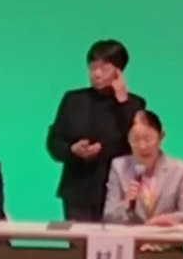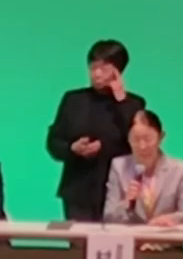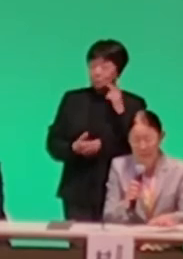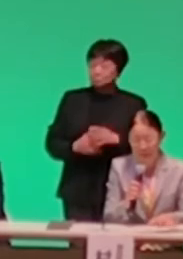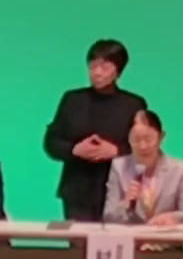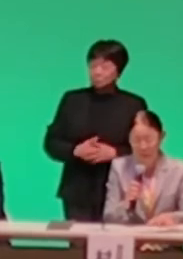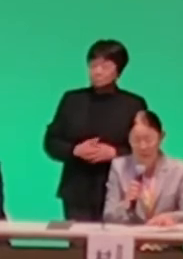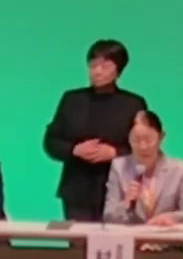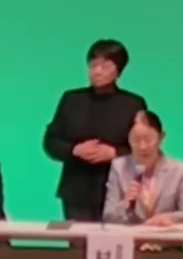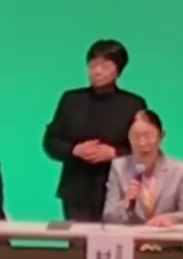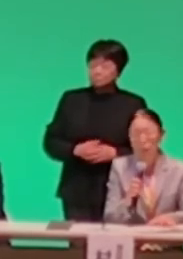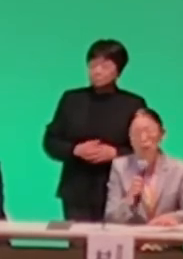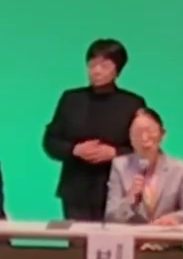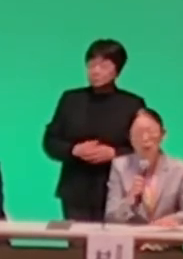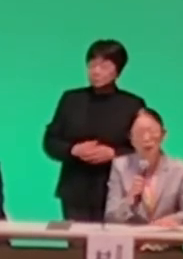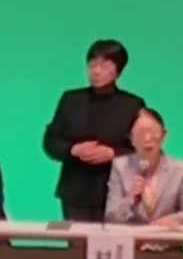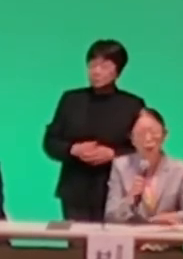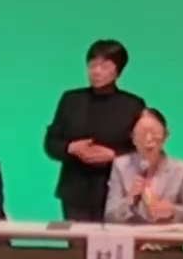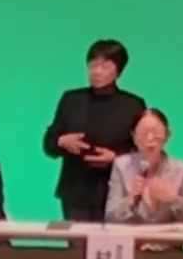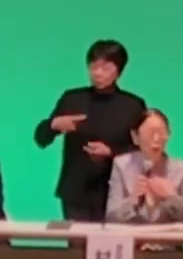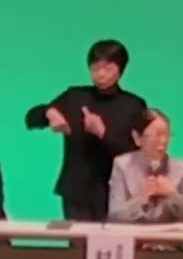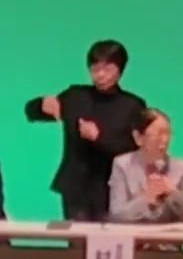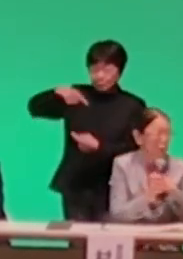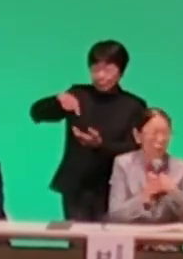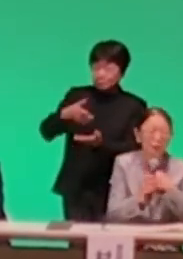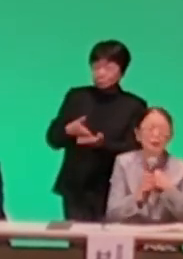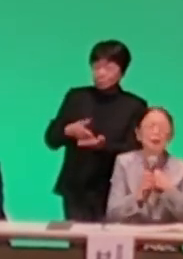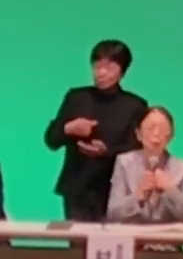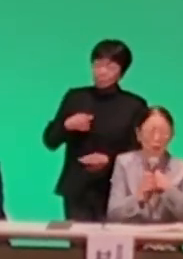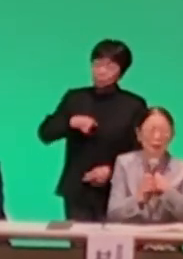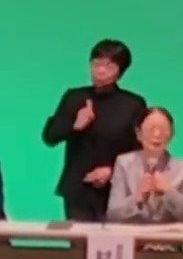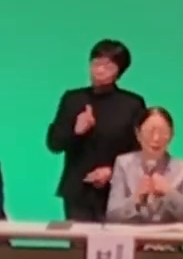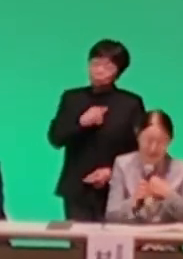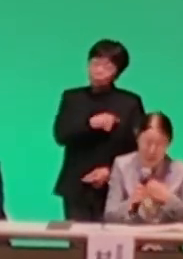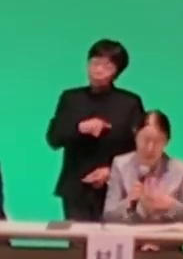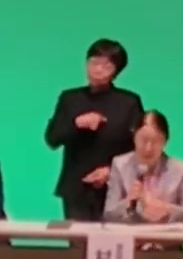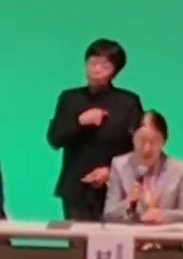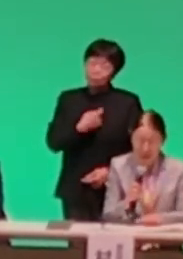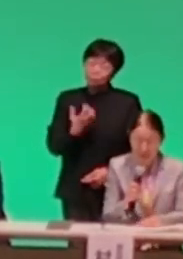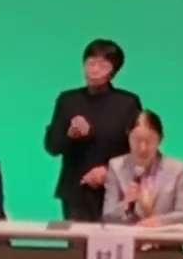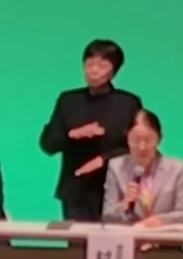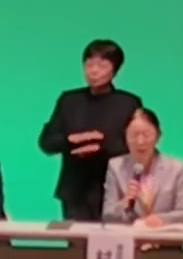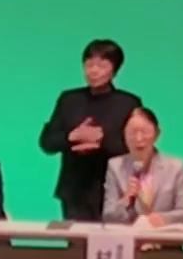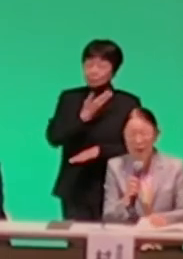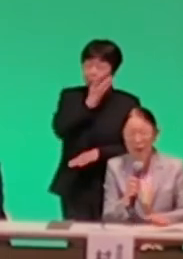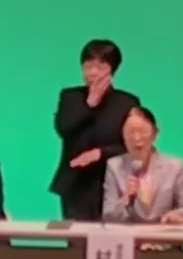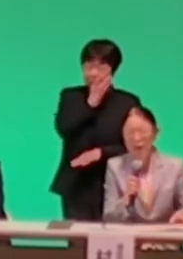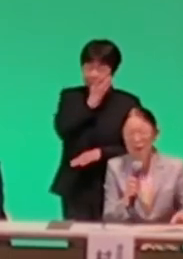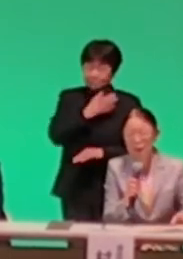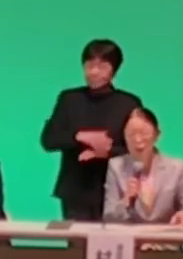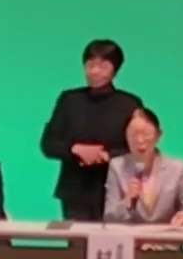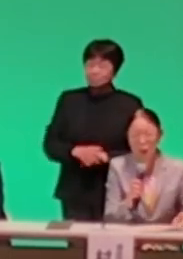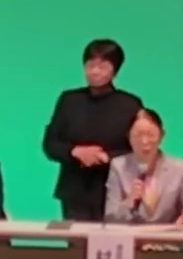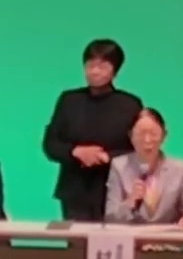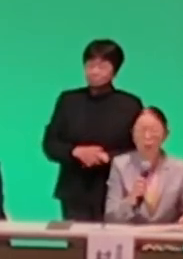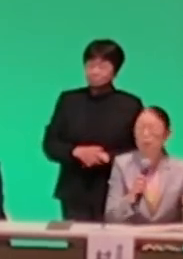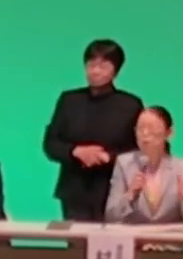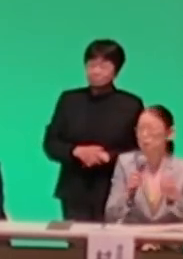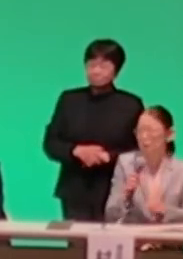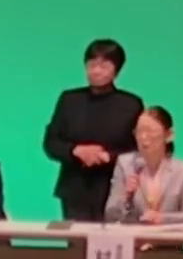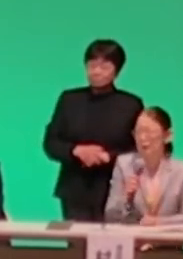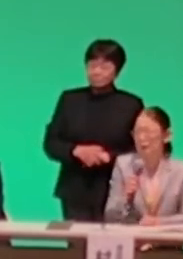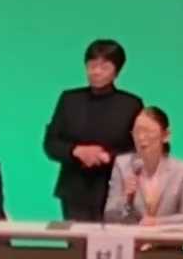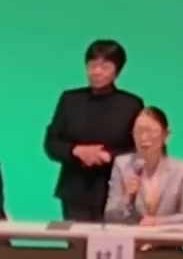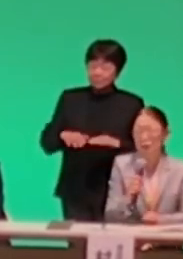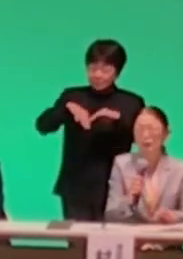後はやっぱりそのさっきも言いましたけど、自分の気持ちの持ち方も大事で、どっかでいつもパ